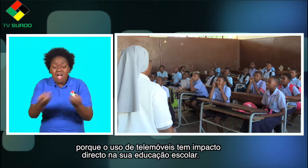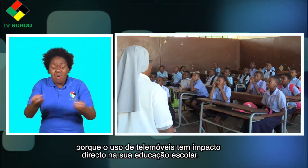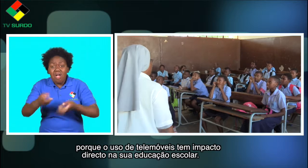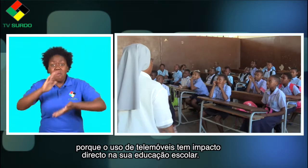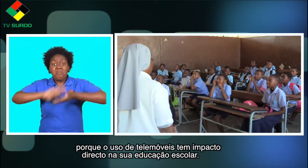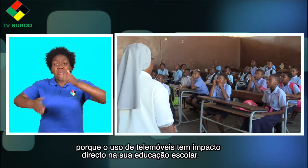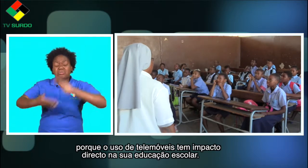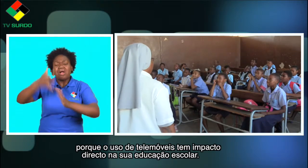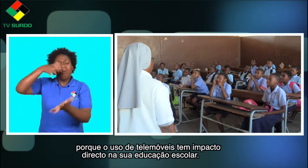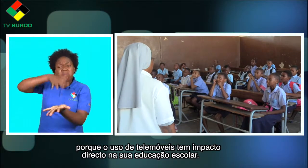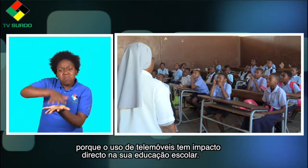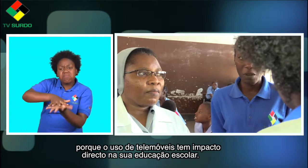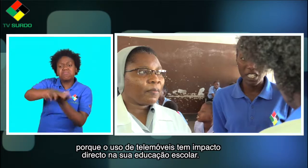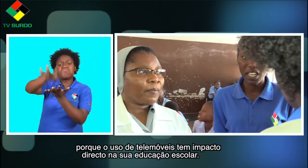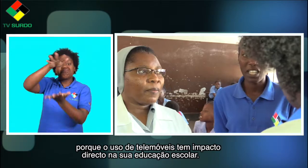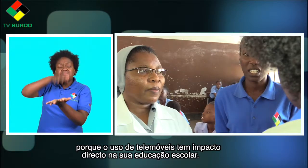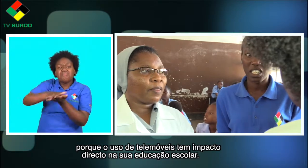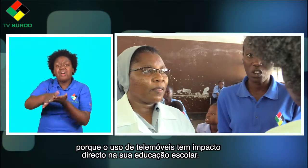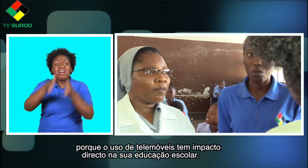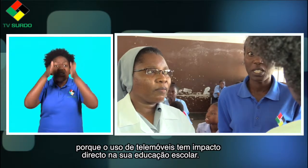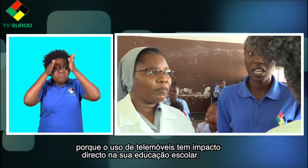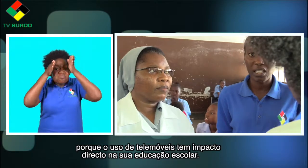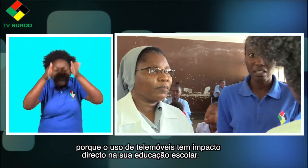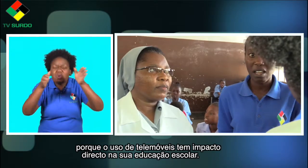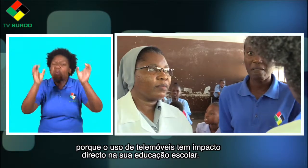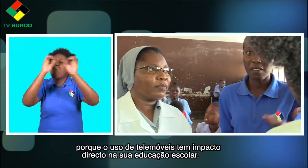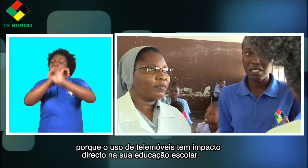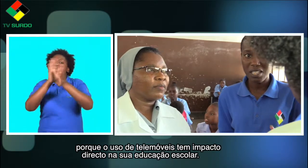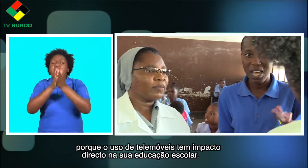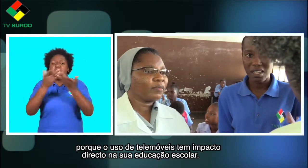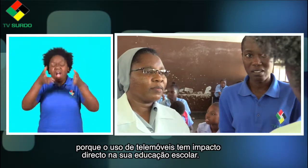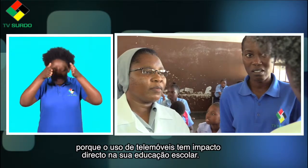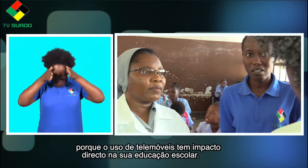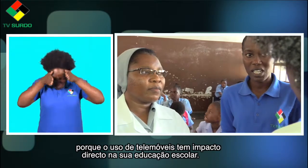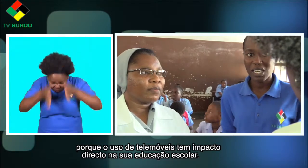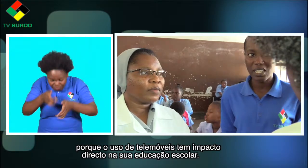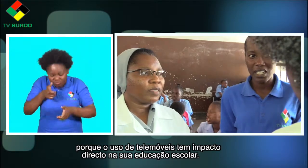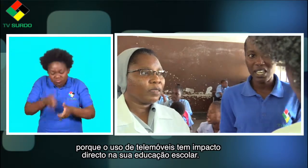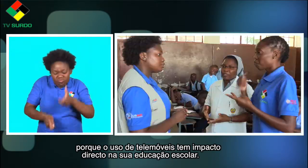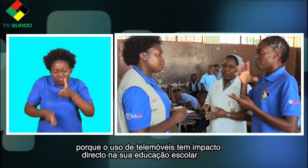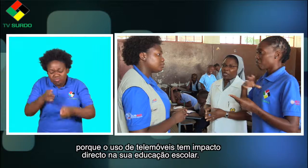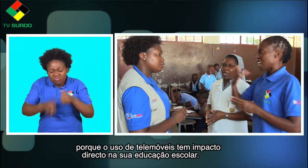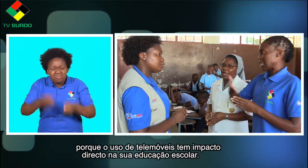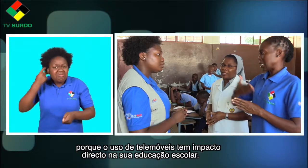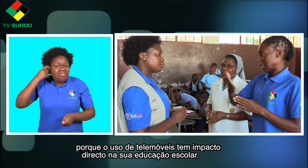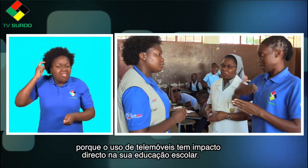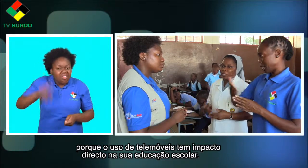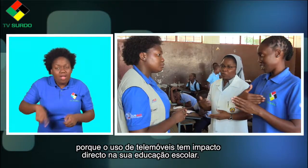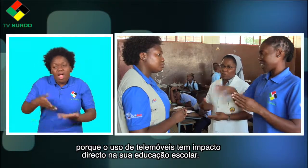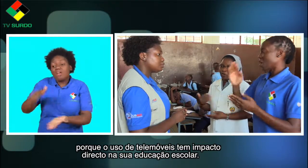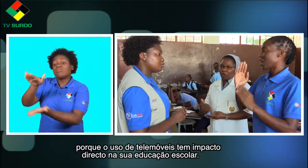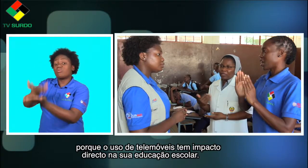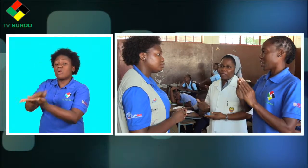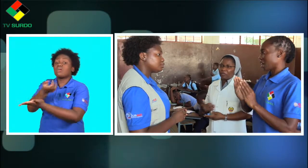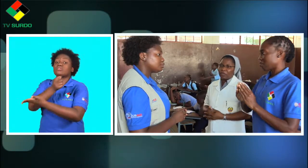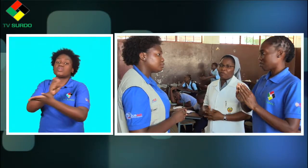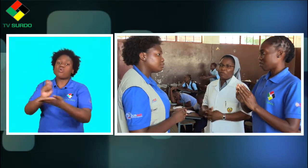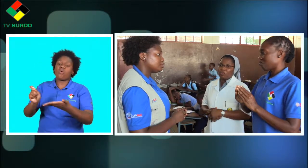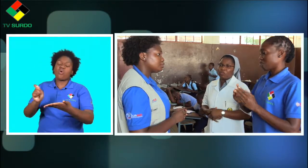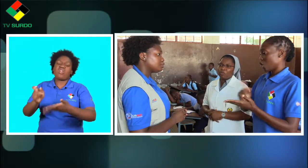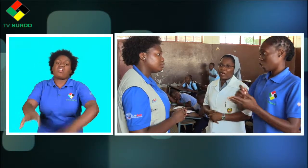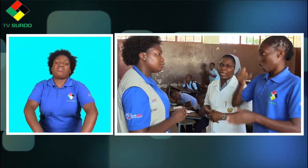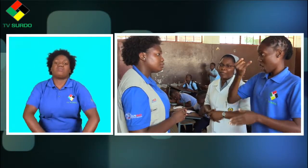o uso dos telemóveis tem impacto direto na sua educação escolar.